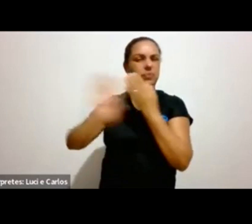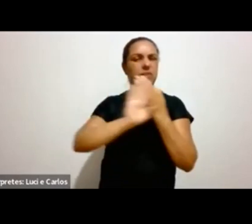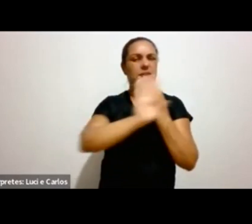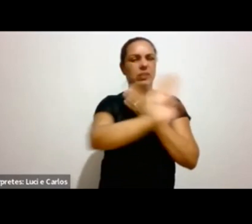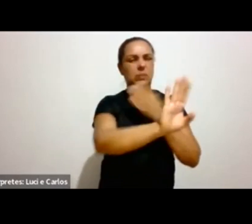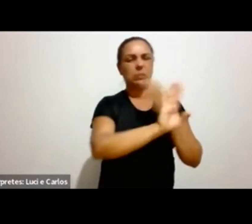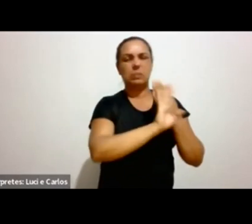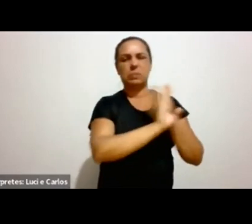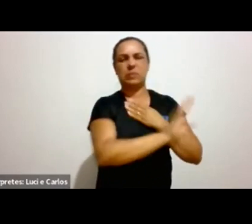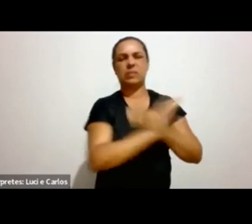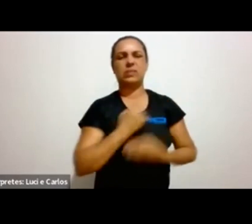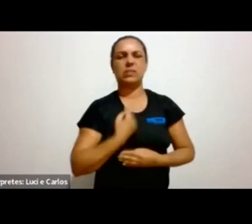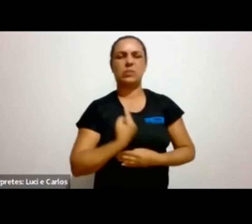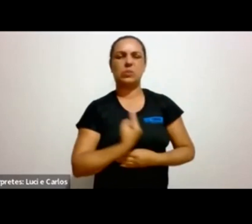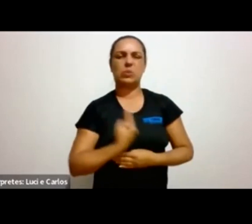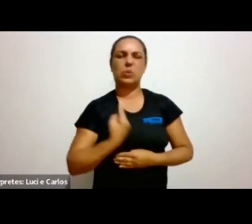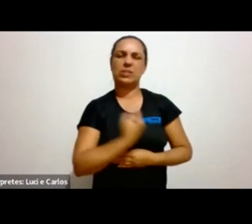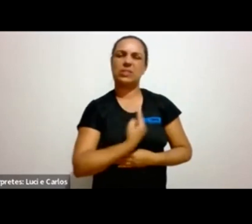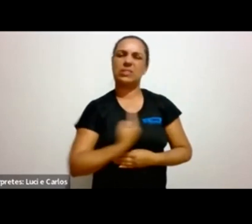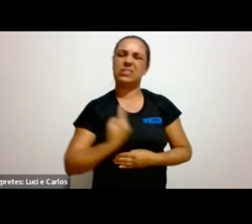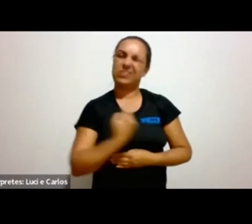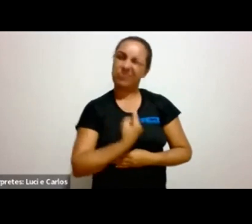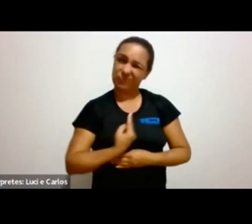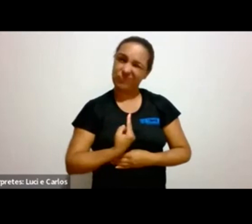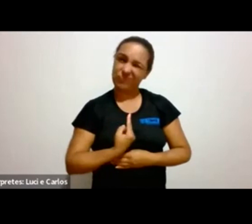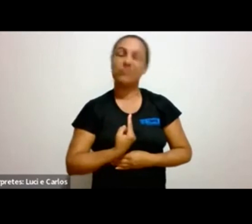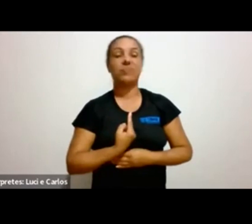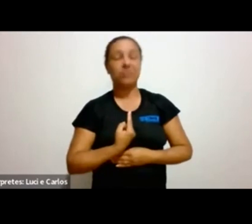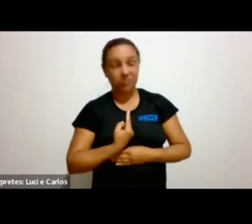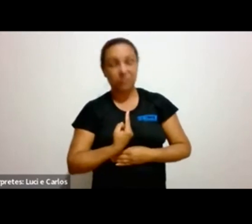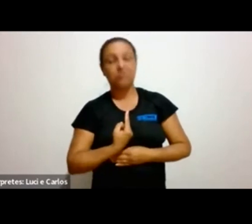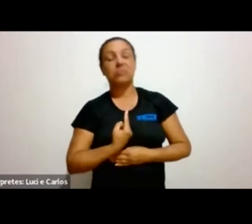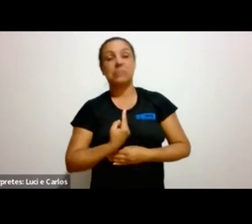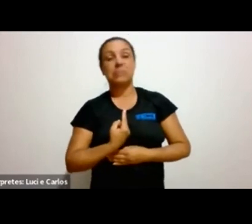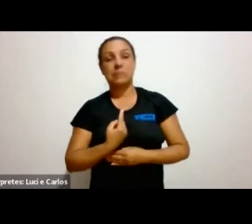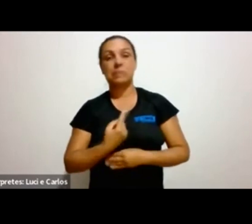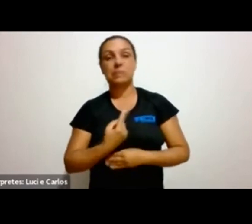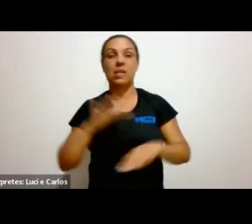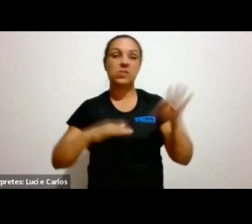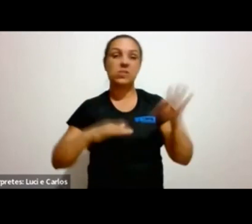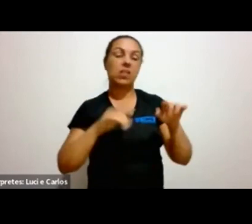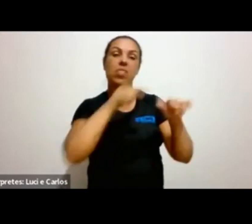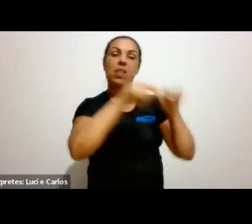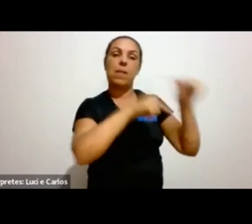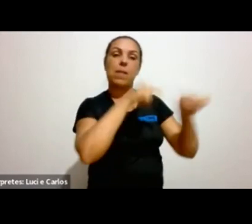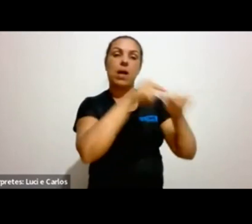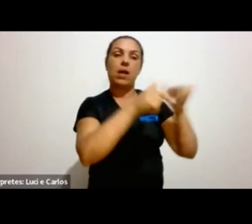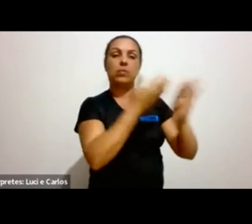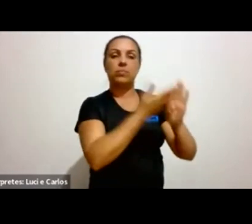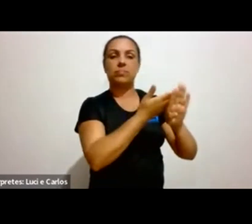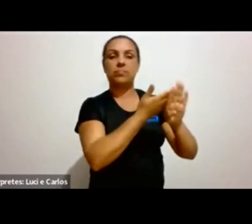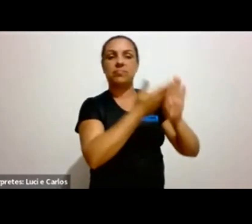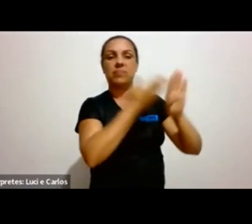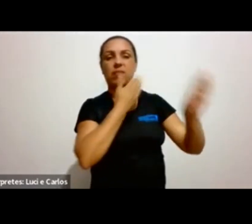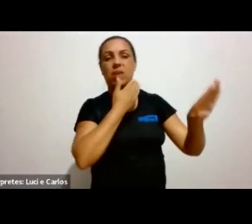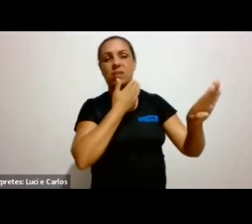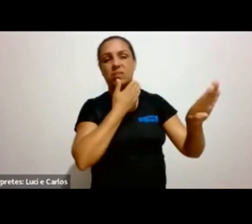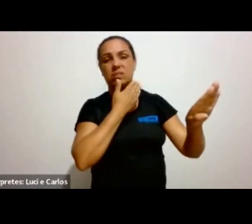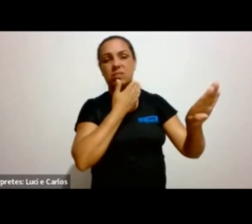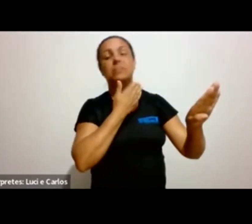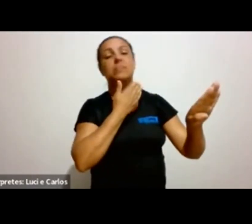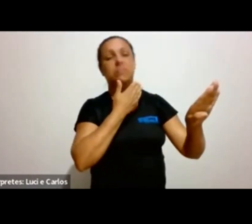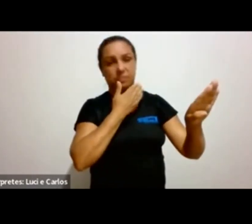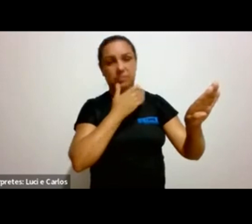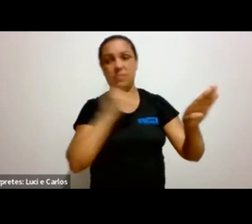Então lá vai sua vida social, sua vida profissional, sua vida familiar e para